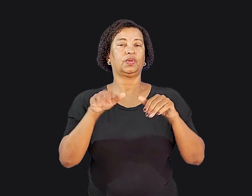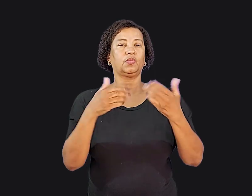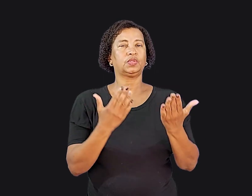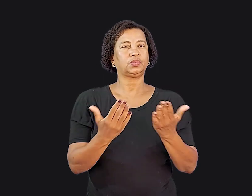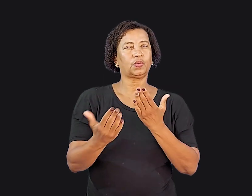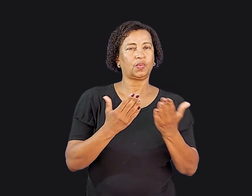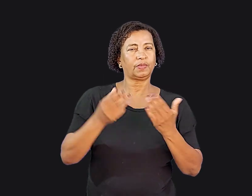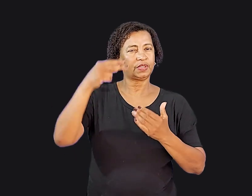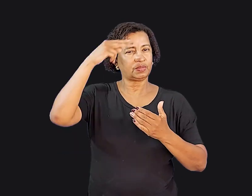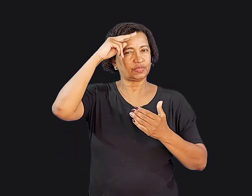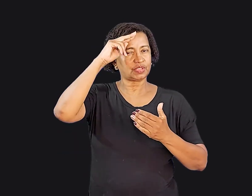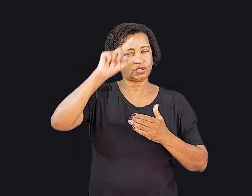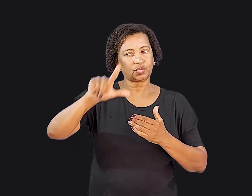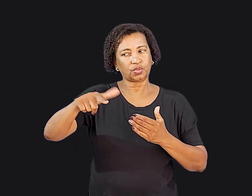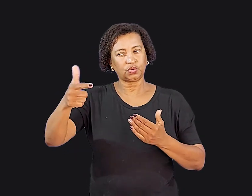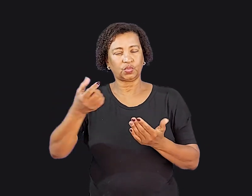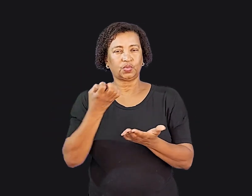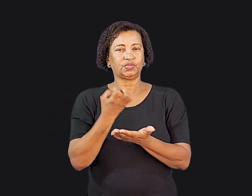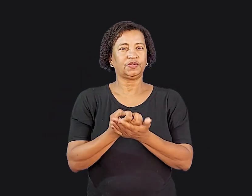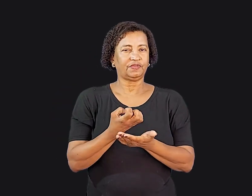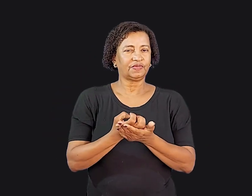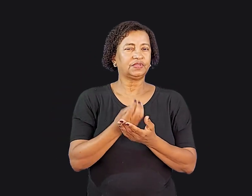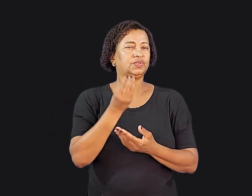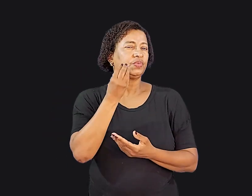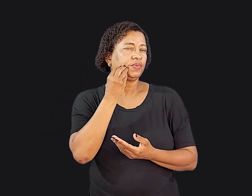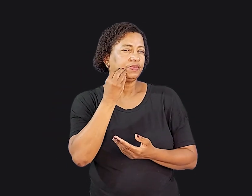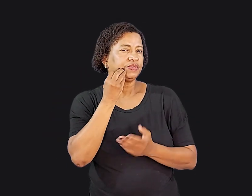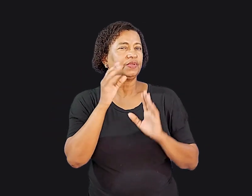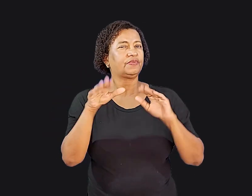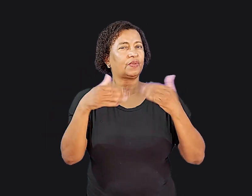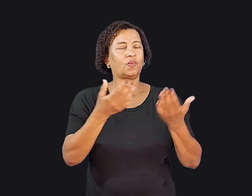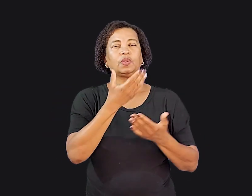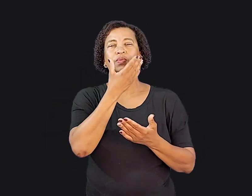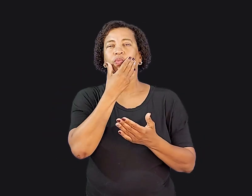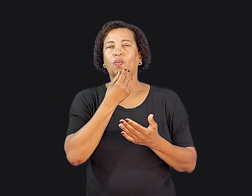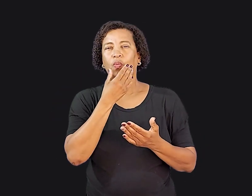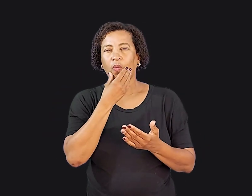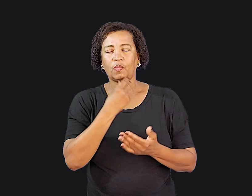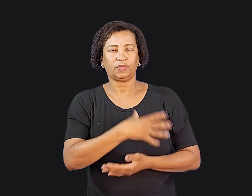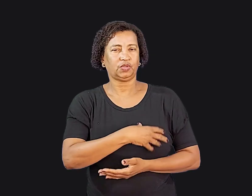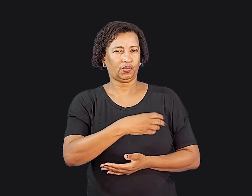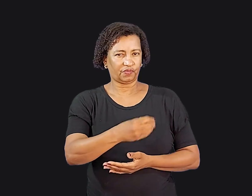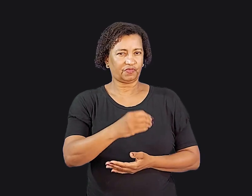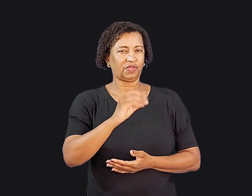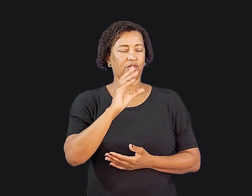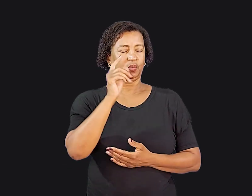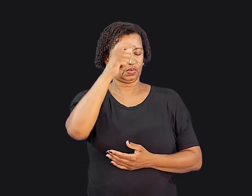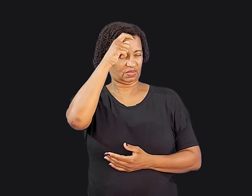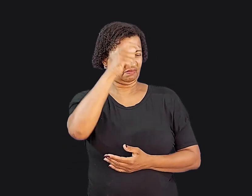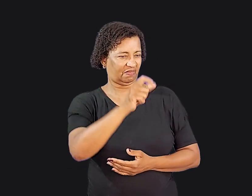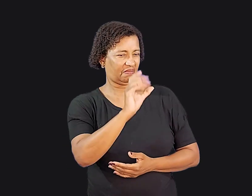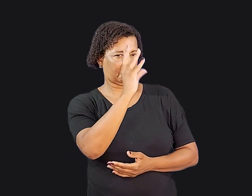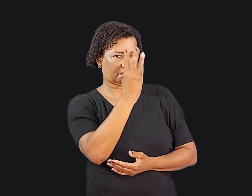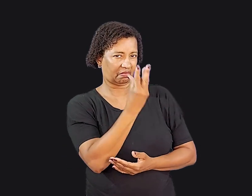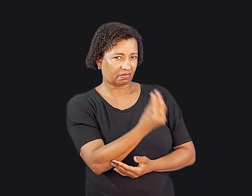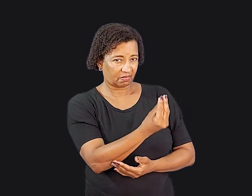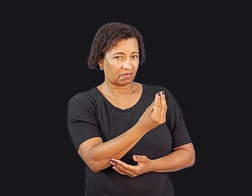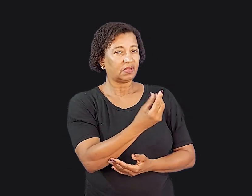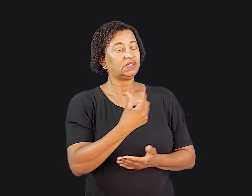outros relatos dessa história nos outros evangelhos, observamos que quando esse homem, cujo filho estava possesso por um demônio, aproxima-se